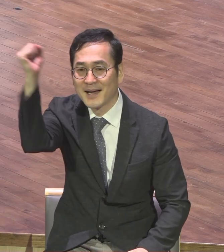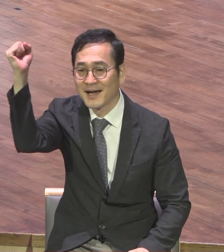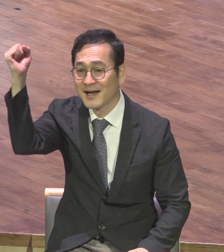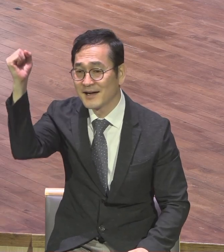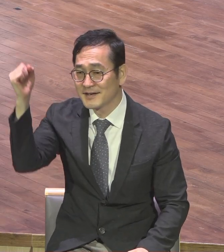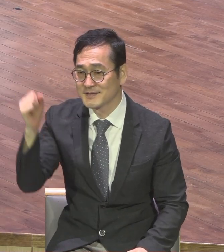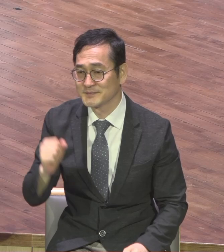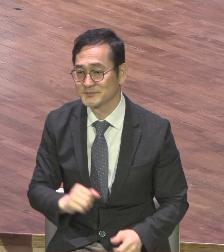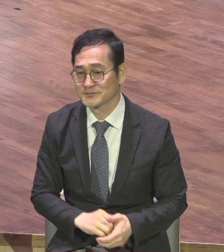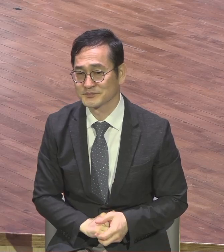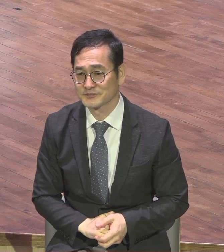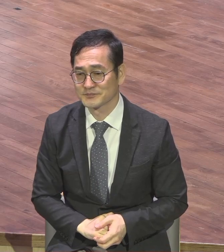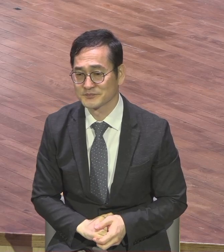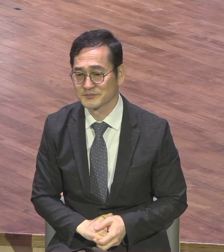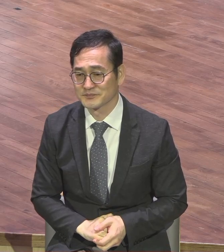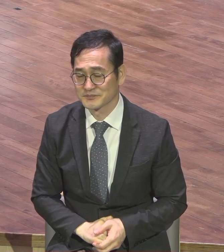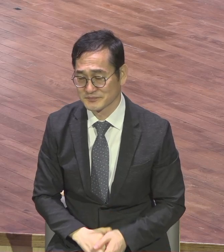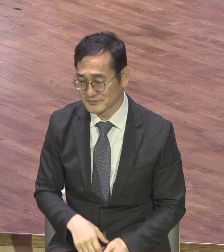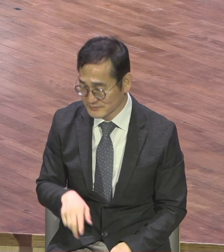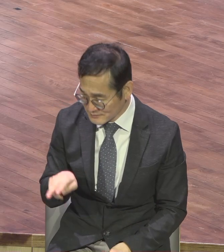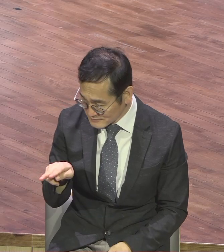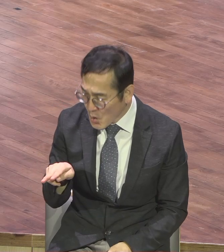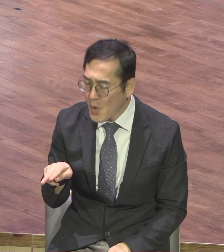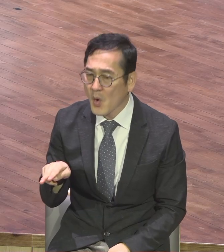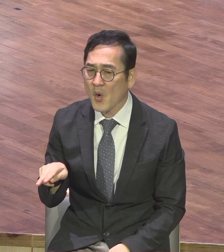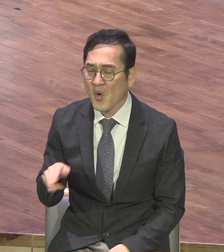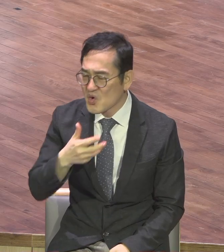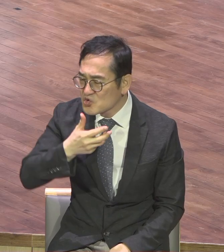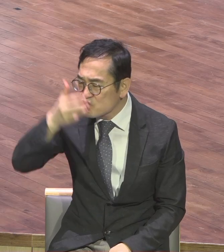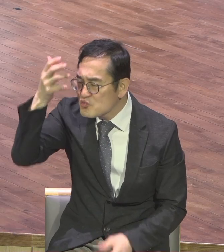이때 아 드림팀이다. 꿈의